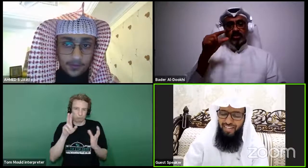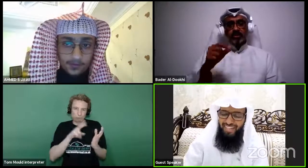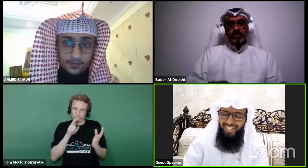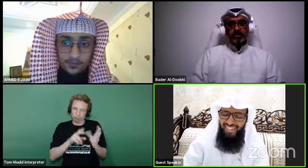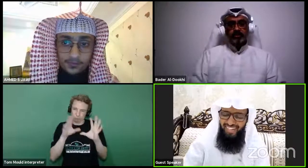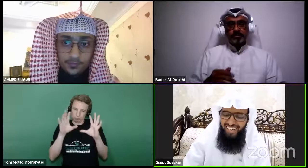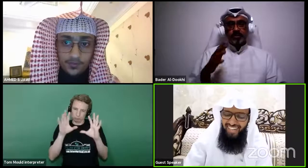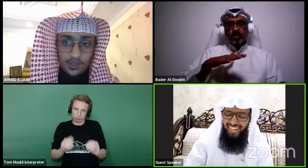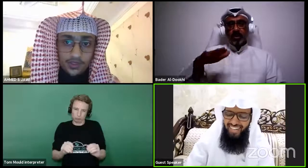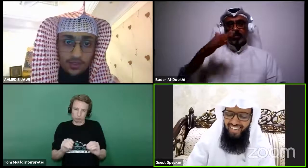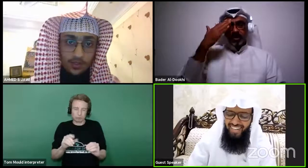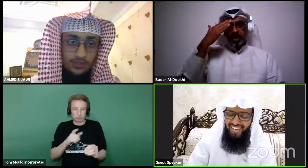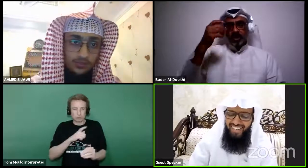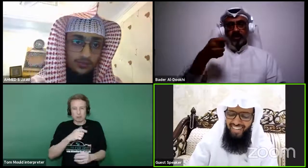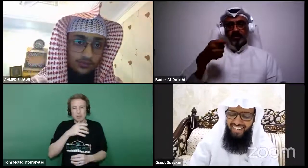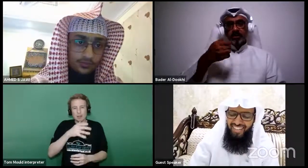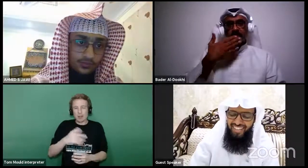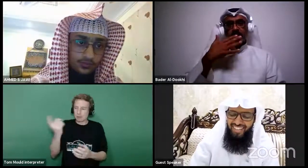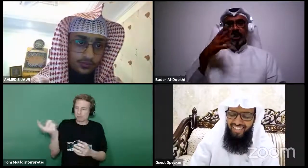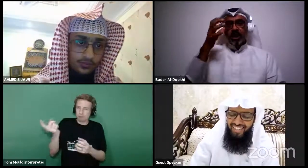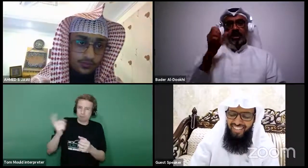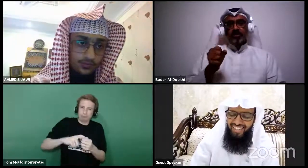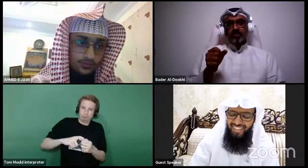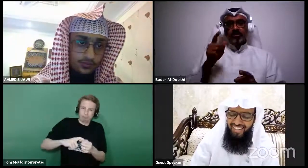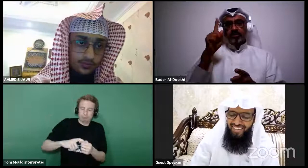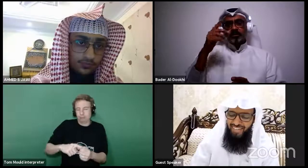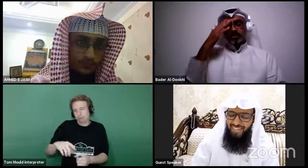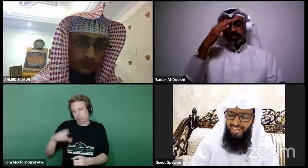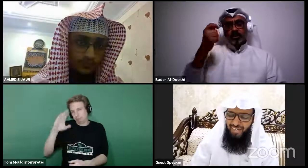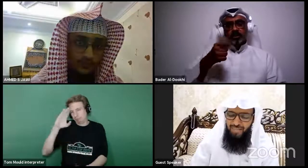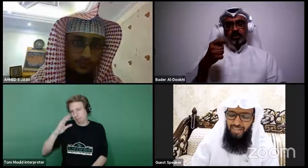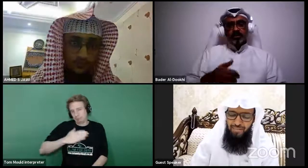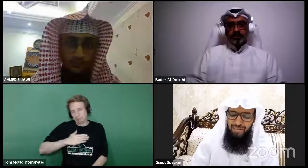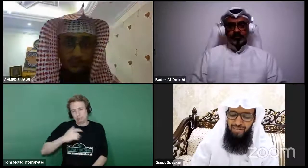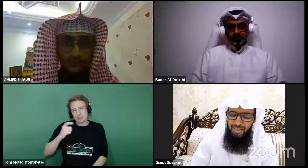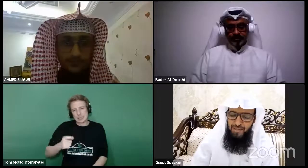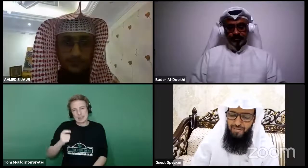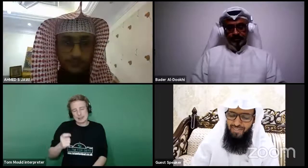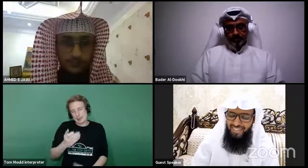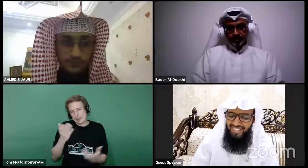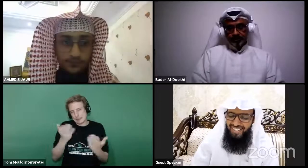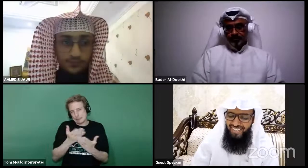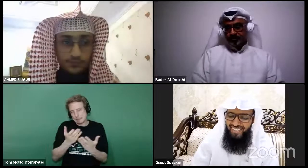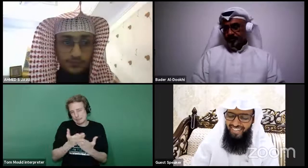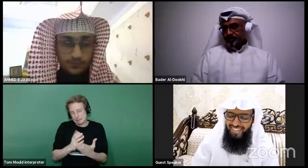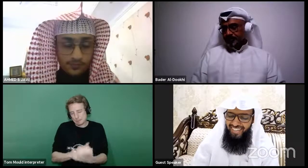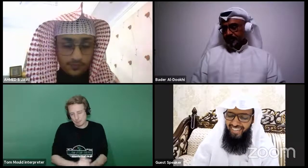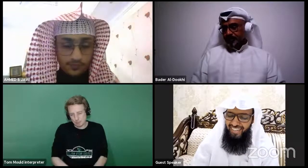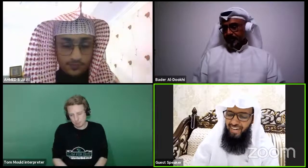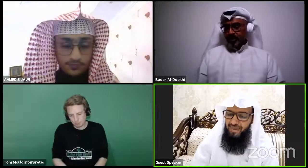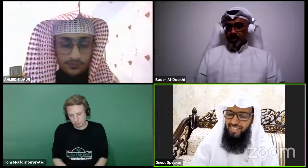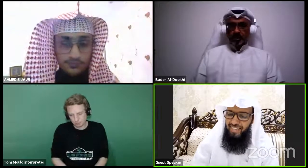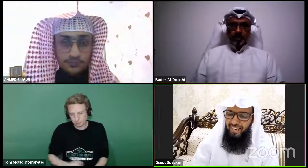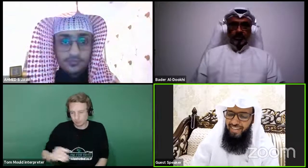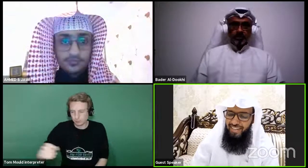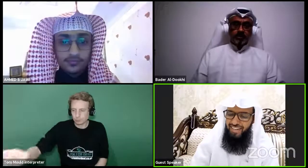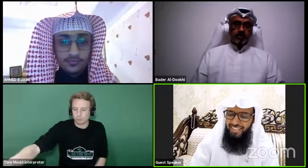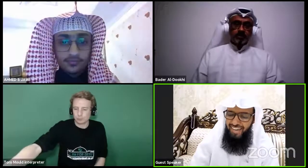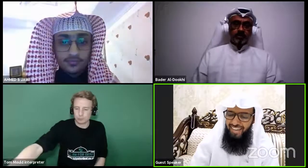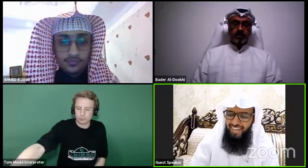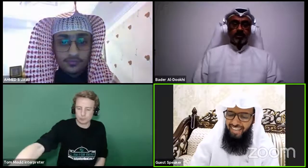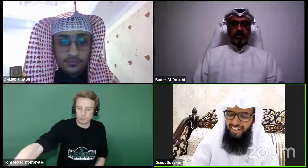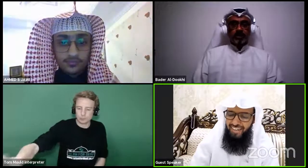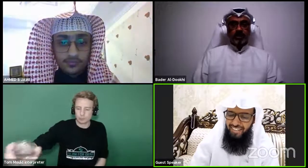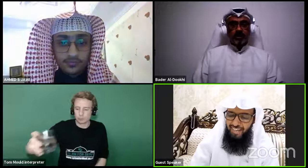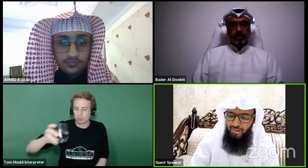حالكم؟ بخير. حفظكم الله وبارك فيكم. المعذرة على التأخر عليكم. الله يحفظك لا ويبارك بأس. فيك.